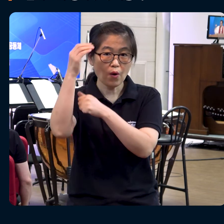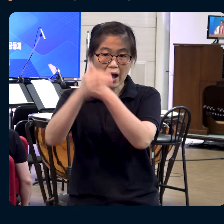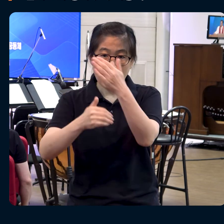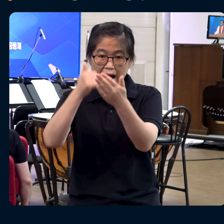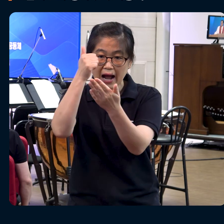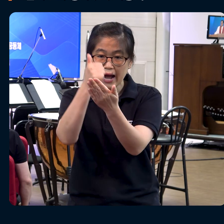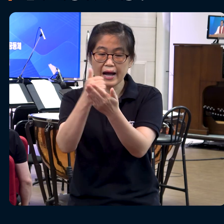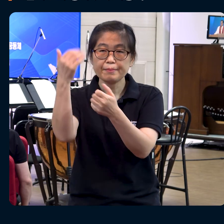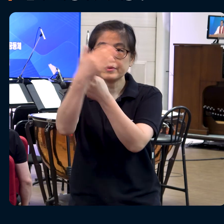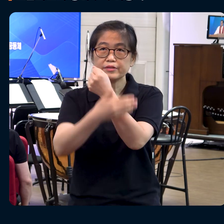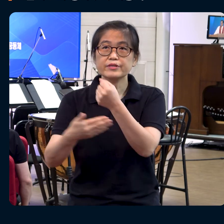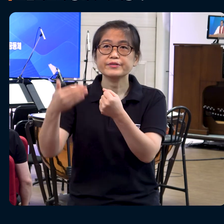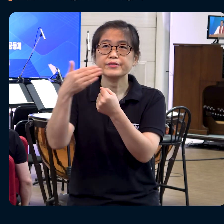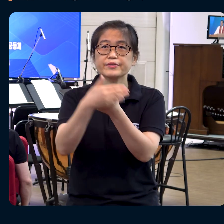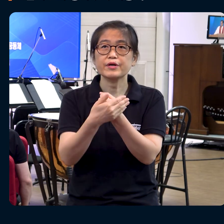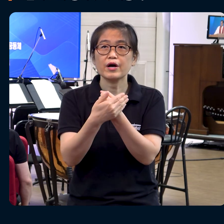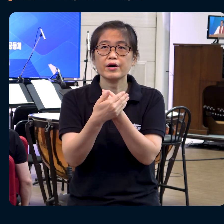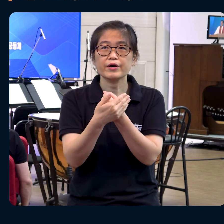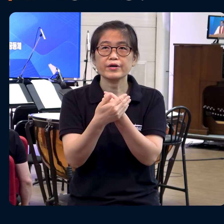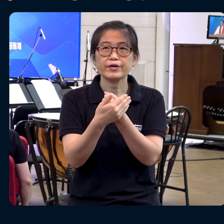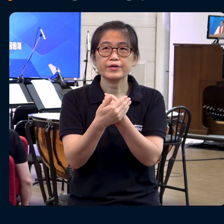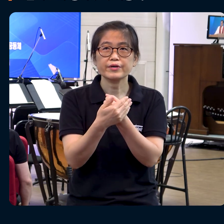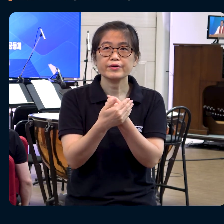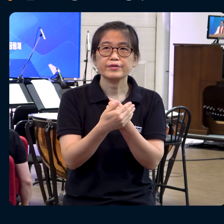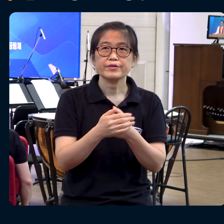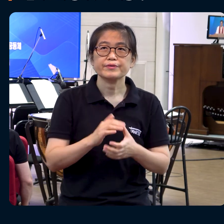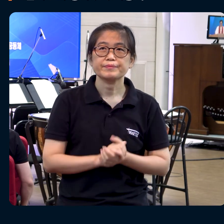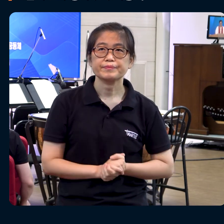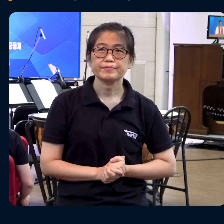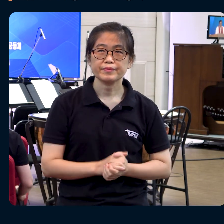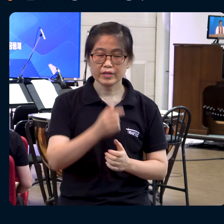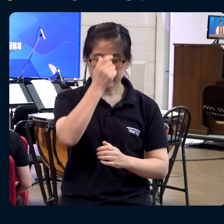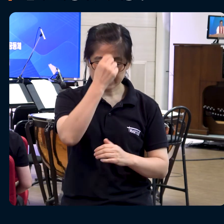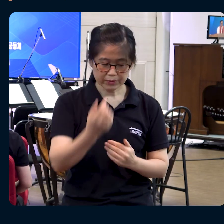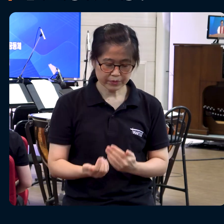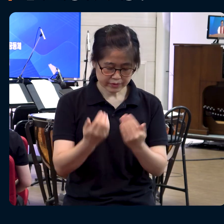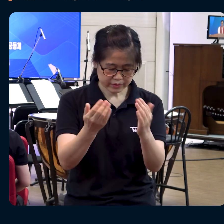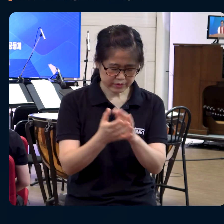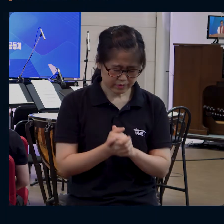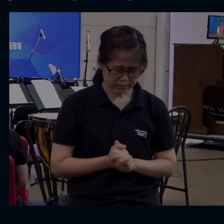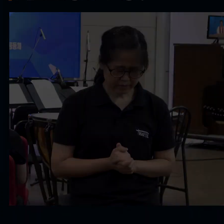그 십자가를 붙들고 그 하나님의 은혜를 의지하면서 기도하겠습니다.